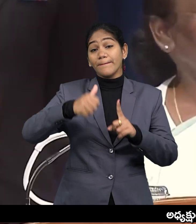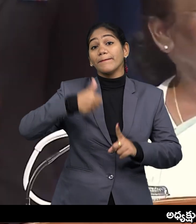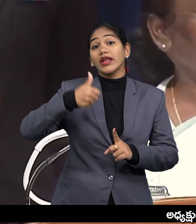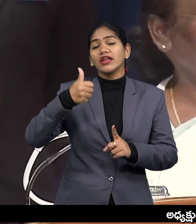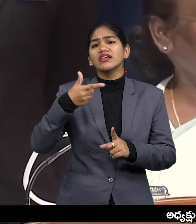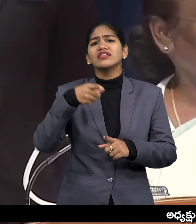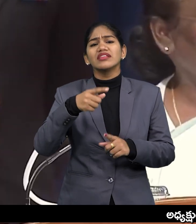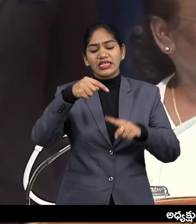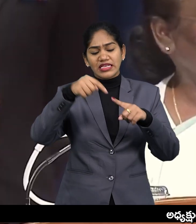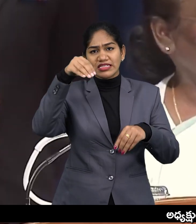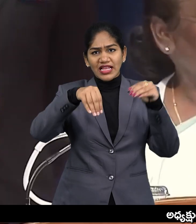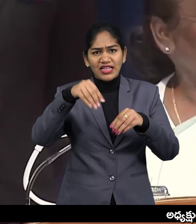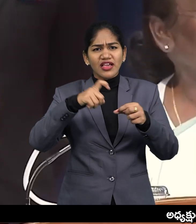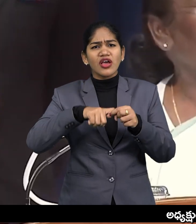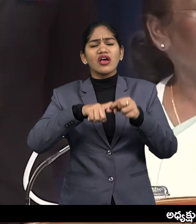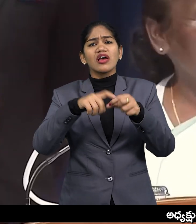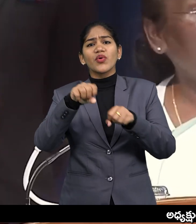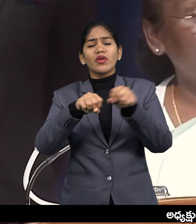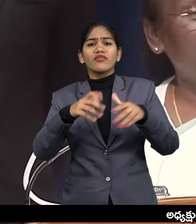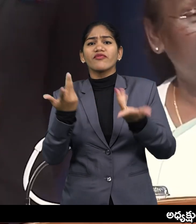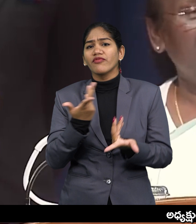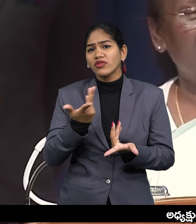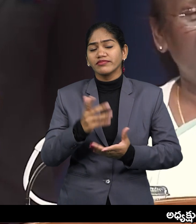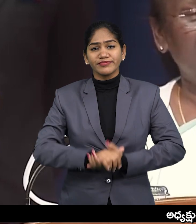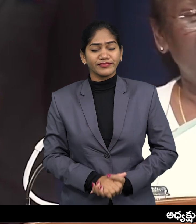అధ్యక్షుడిగా ఎన్నిక కావటానికి అర్హత.